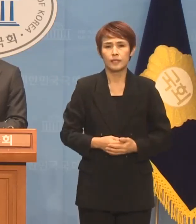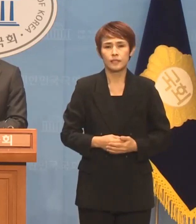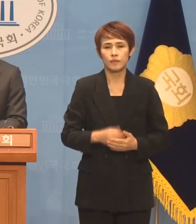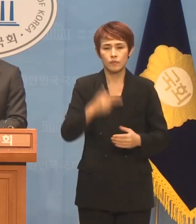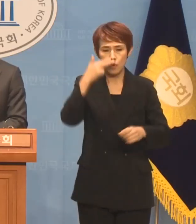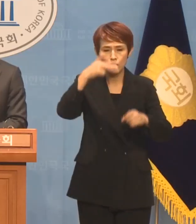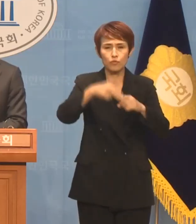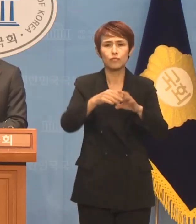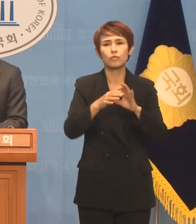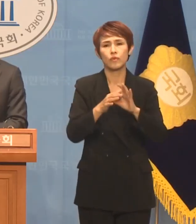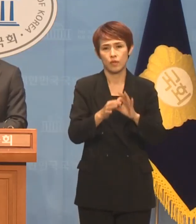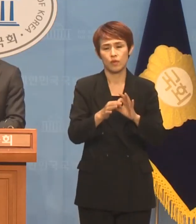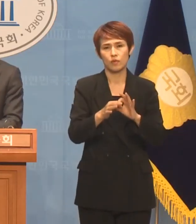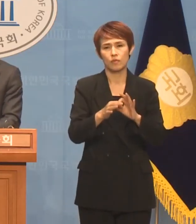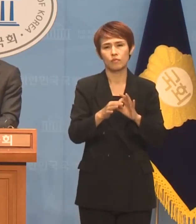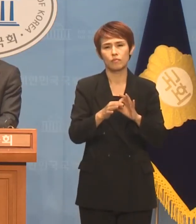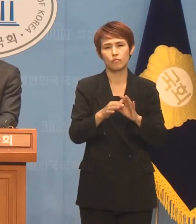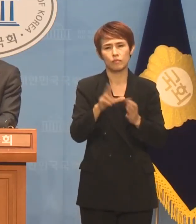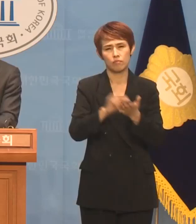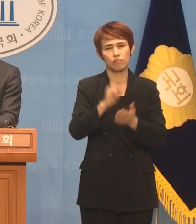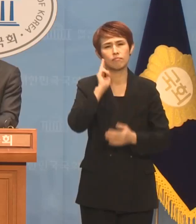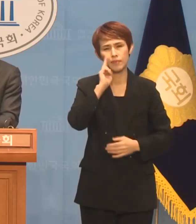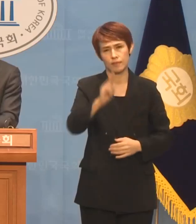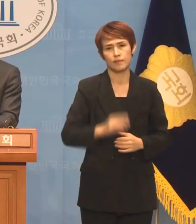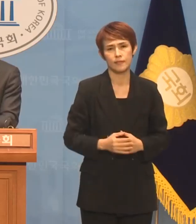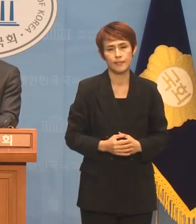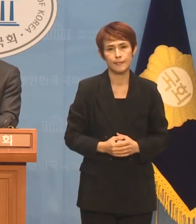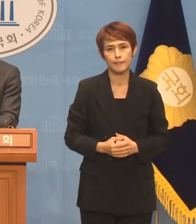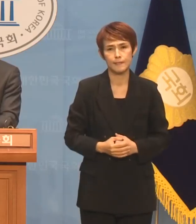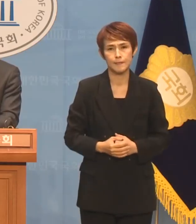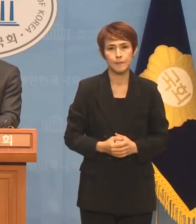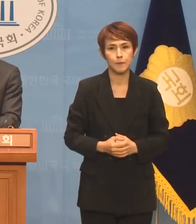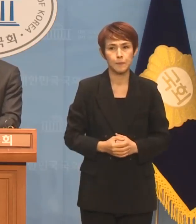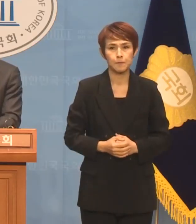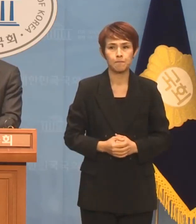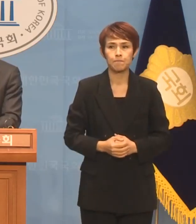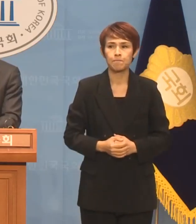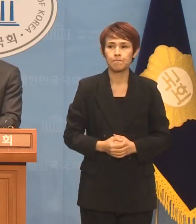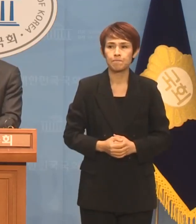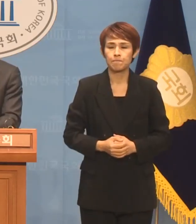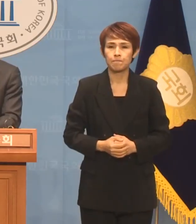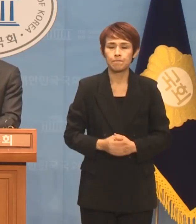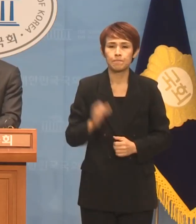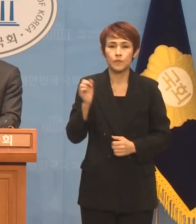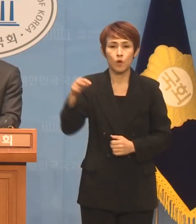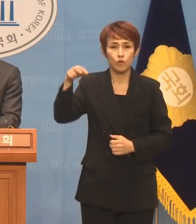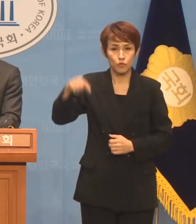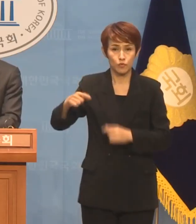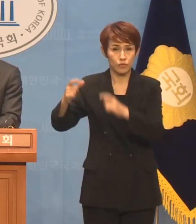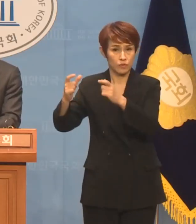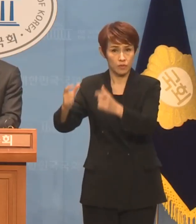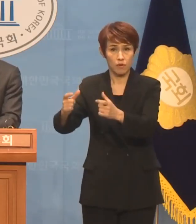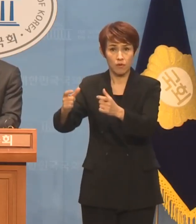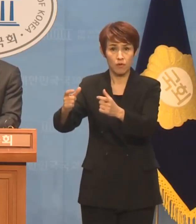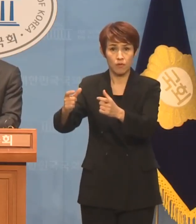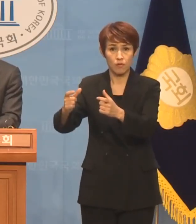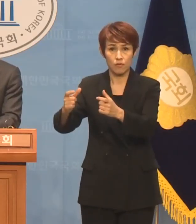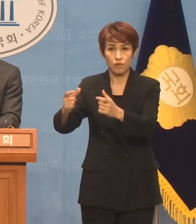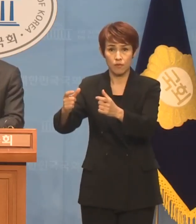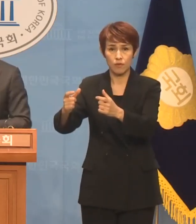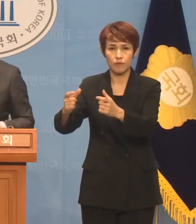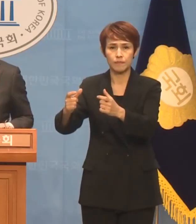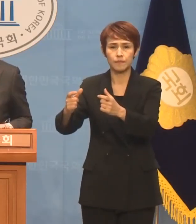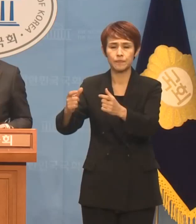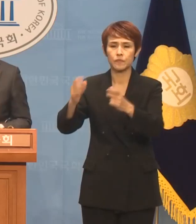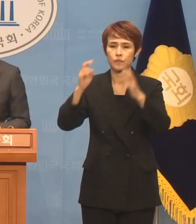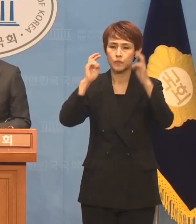석유화학 분야에 대해서 매우 심각한 상황이 진행되고 있습니다. 해서 저희들이 여수 지역을